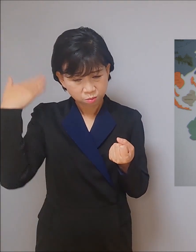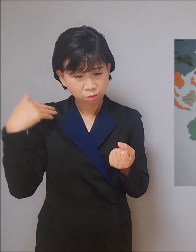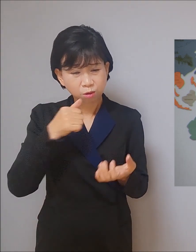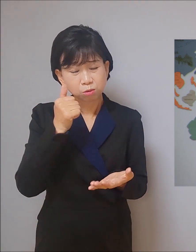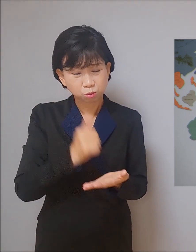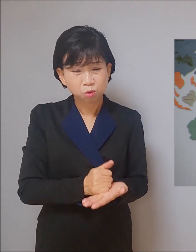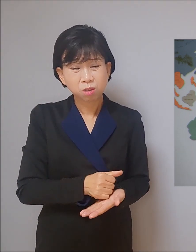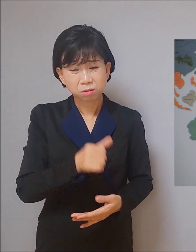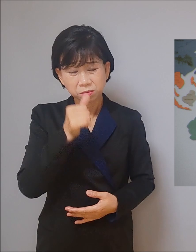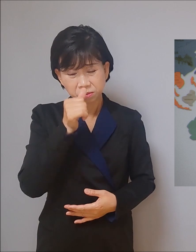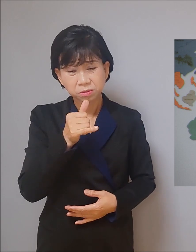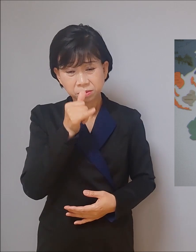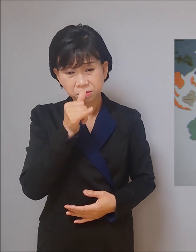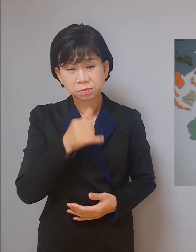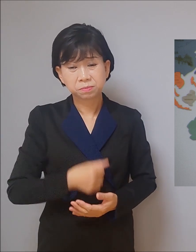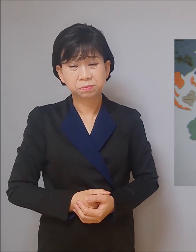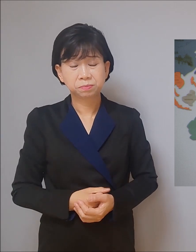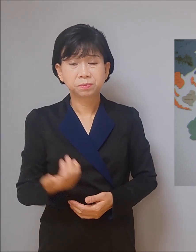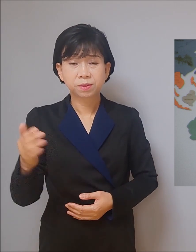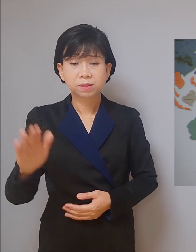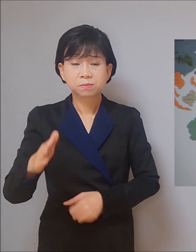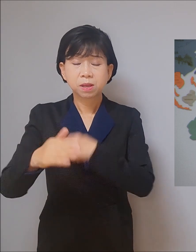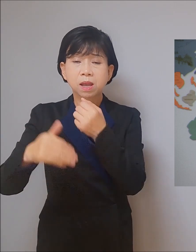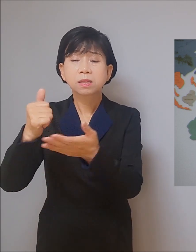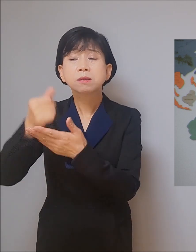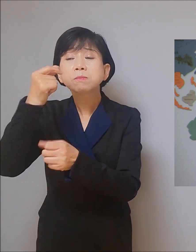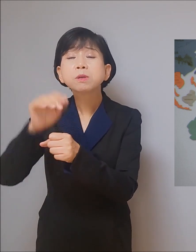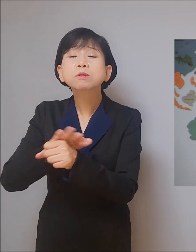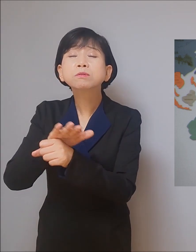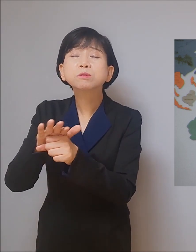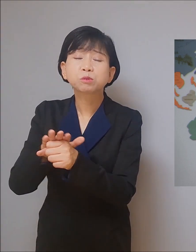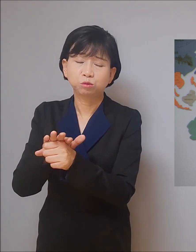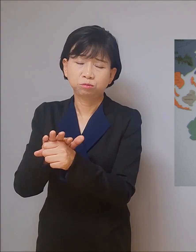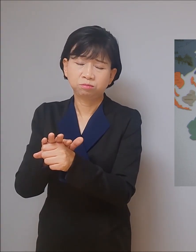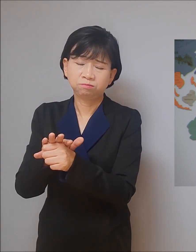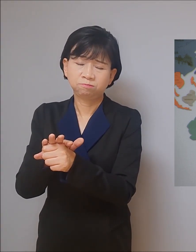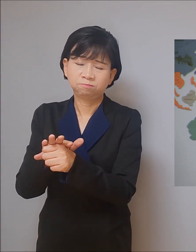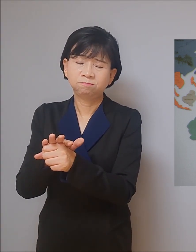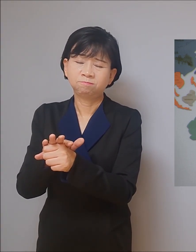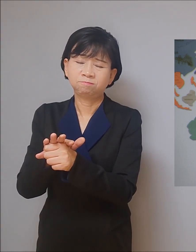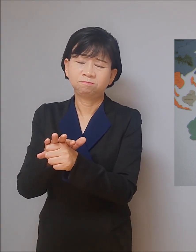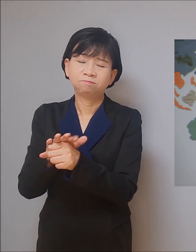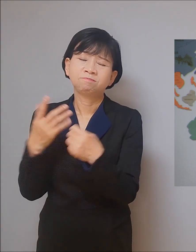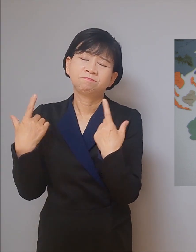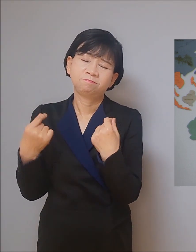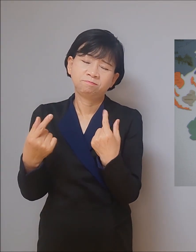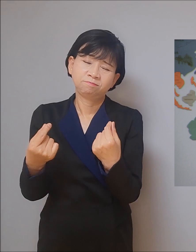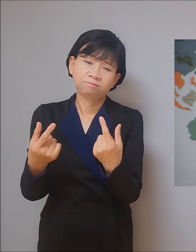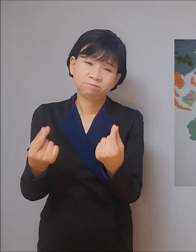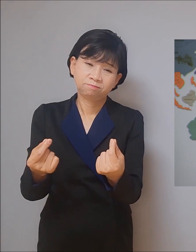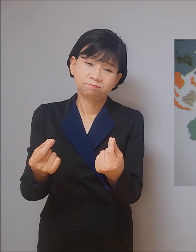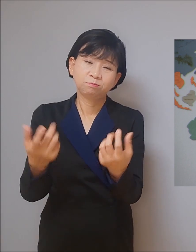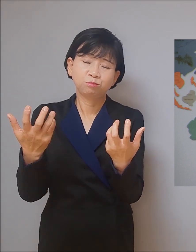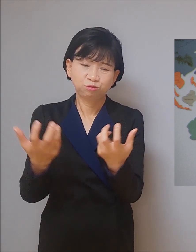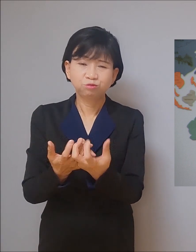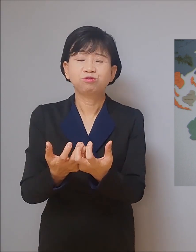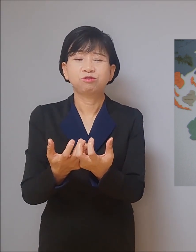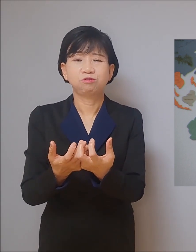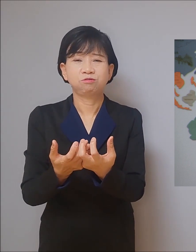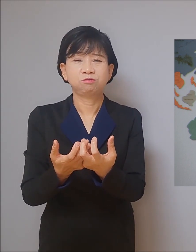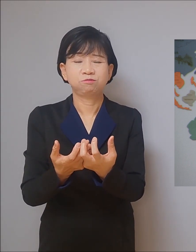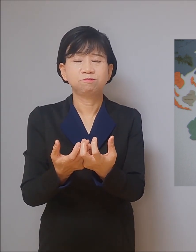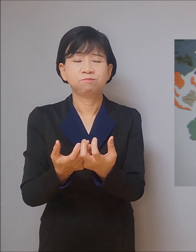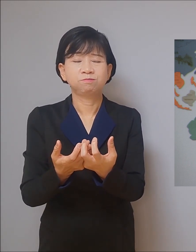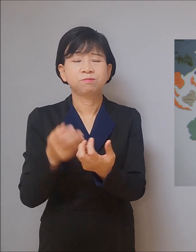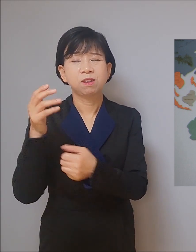있습니다. 하지만 하나님의 긍휼은 우리에게 여전히 변함이 없습니다. 긍휼이 풍성하신,